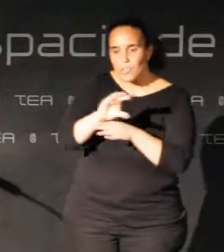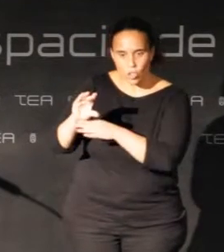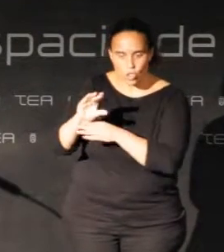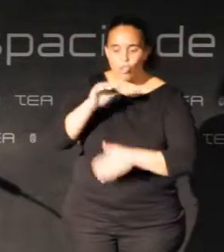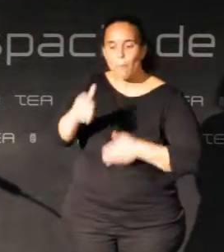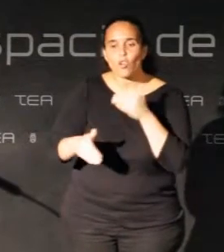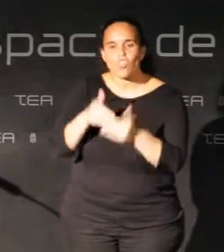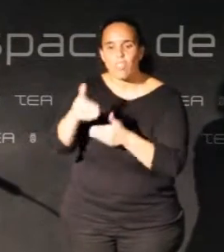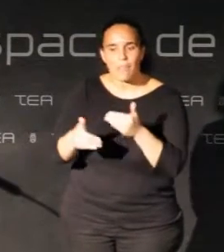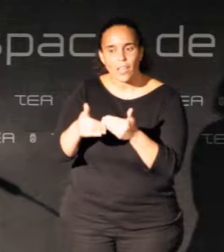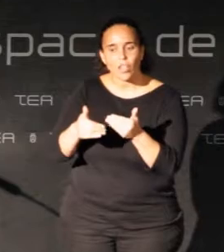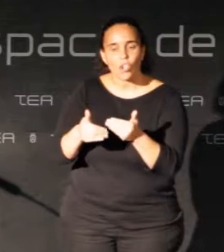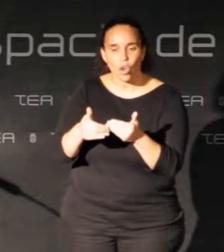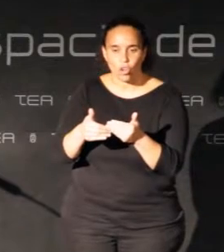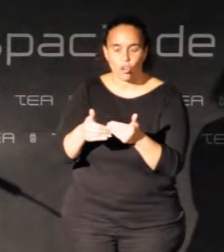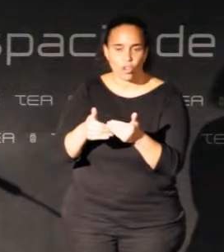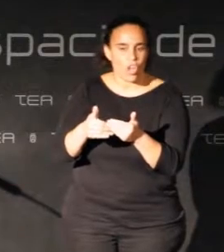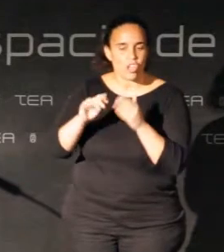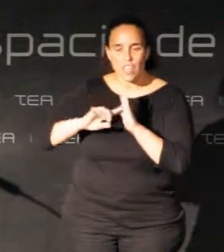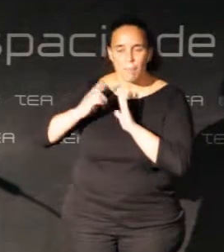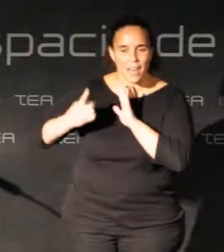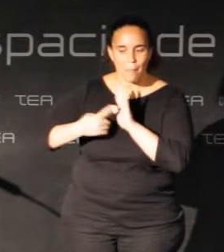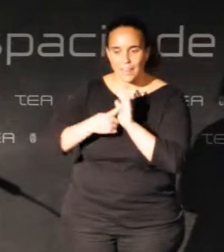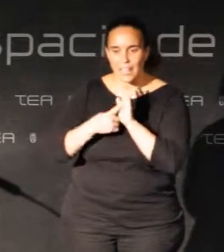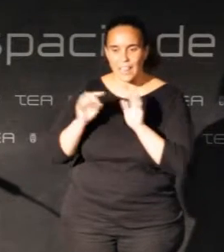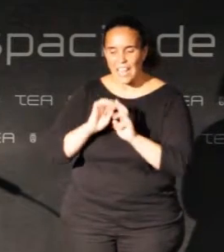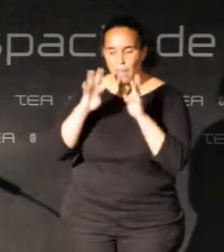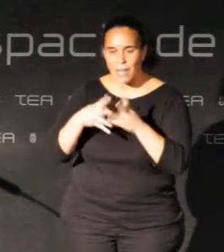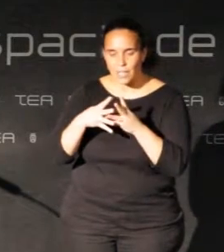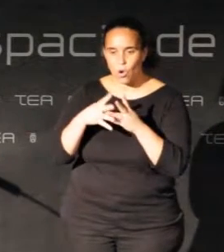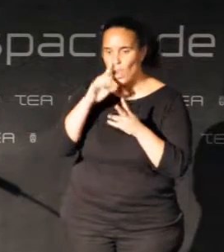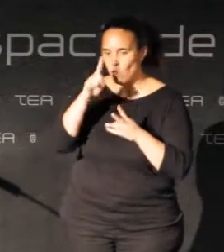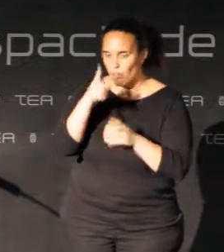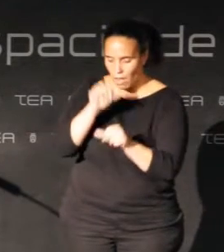sea plenamente telemático a partir del año que viene.